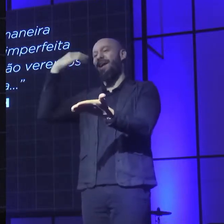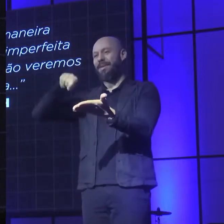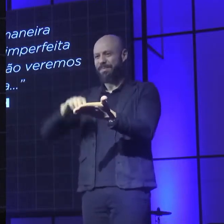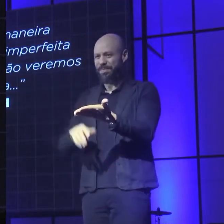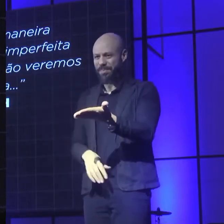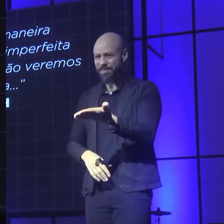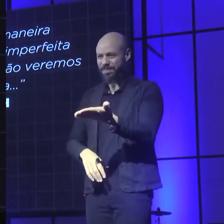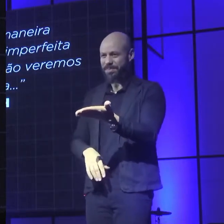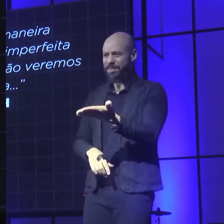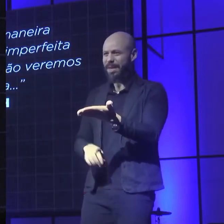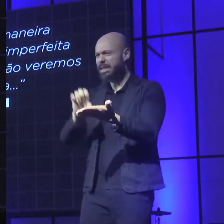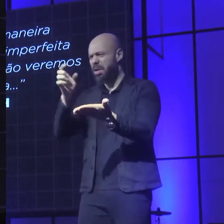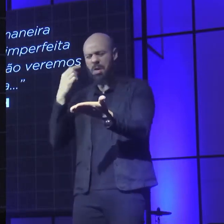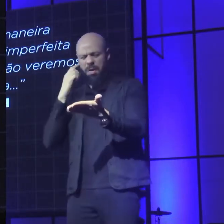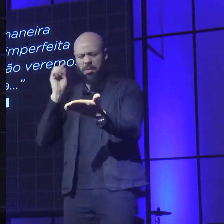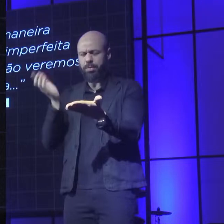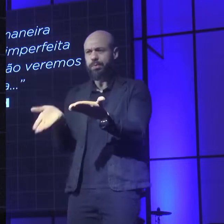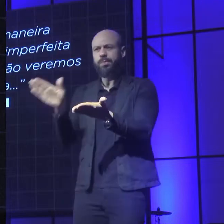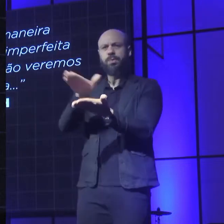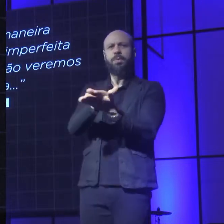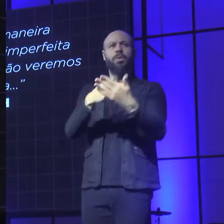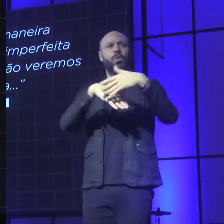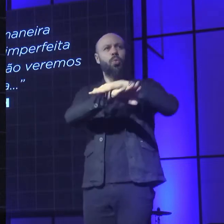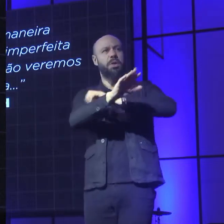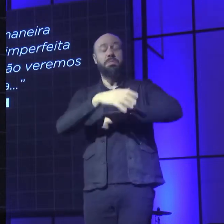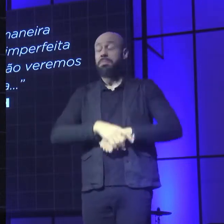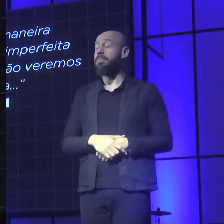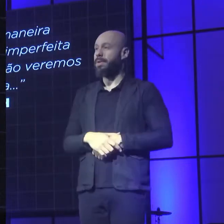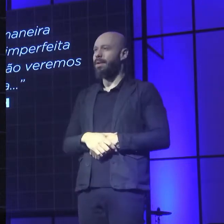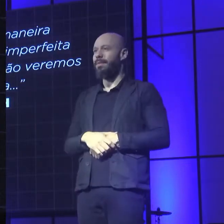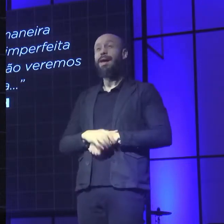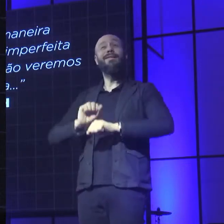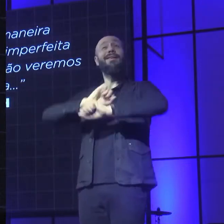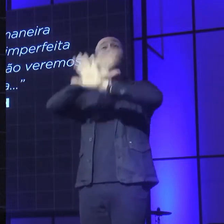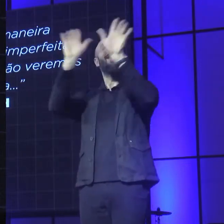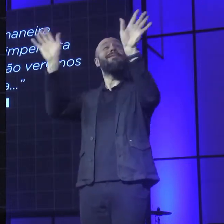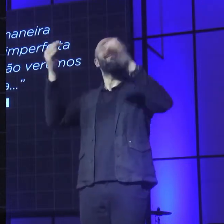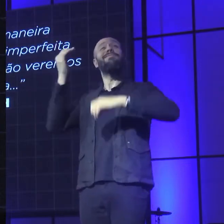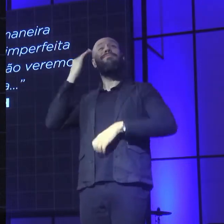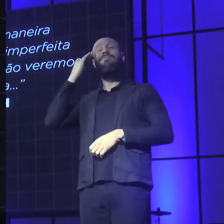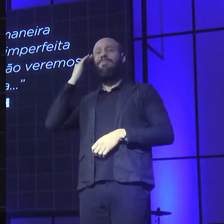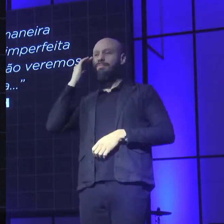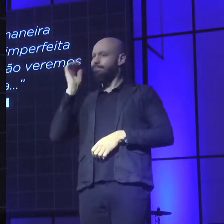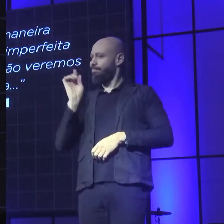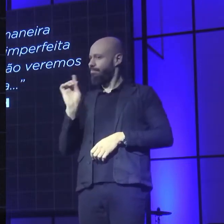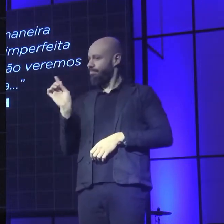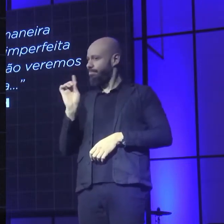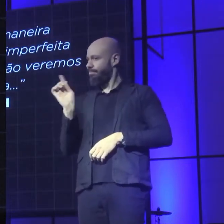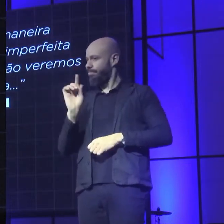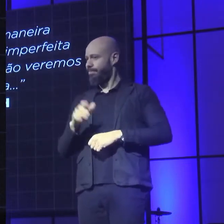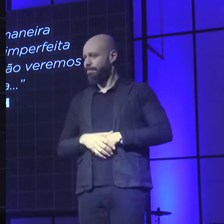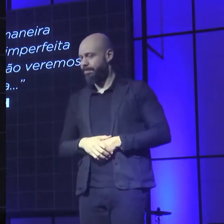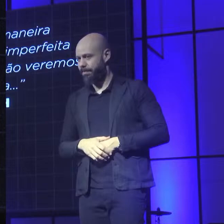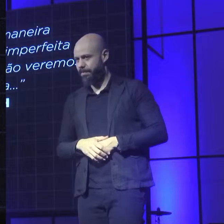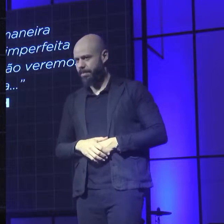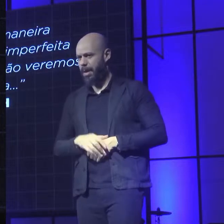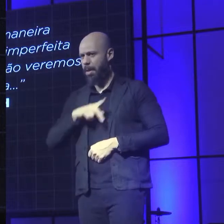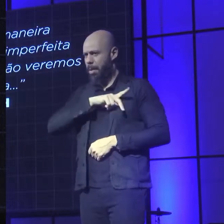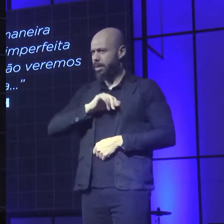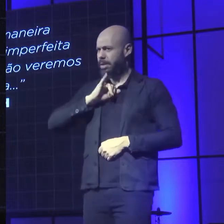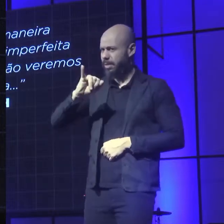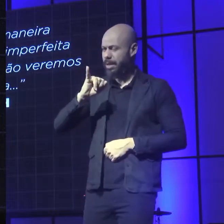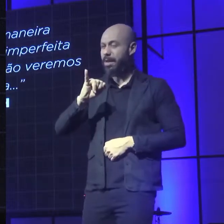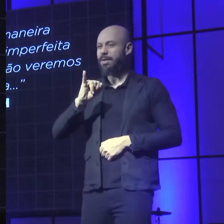perfeita clareza. Então nós devemos dizer: chega de viver uma mentira, chega de viver um casamento